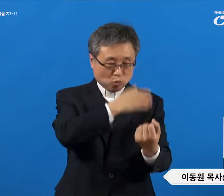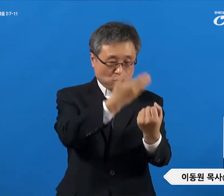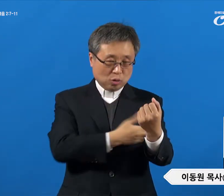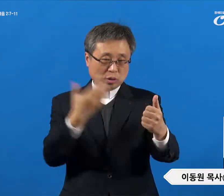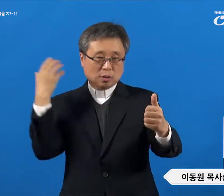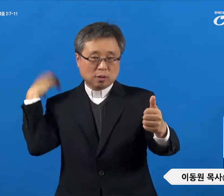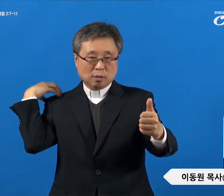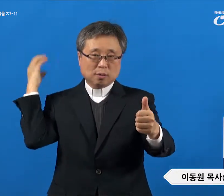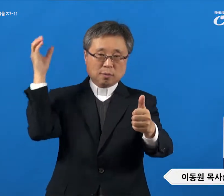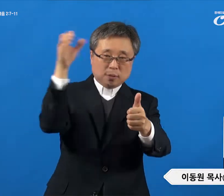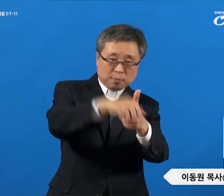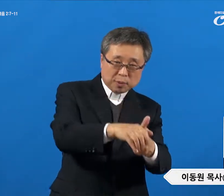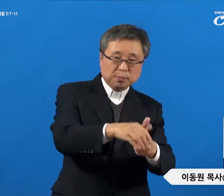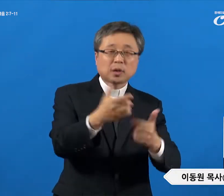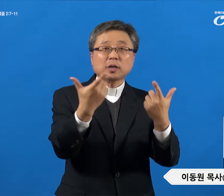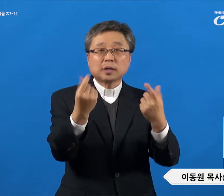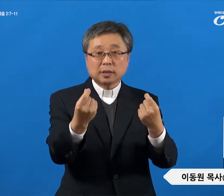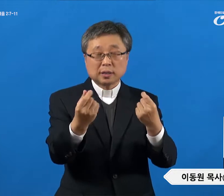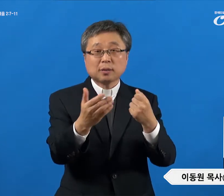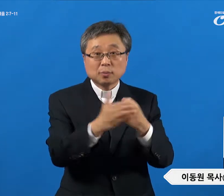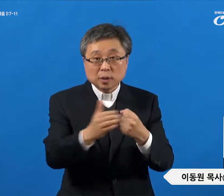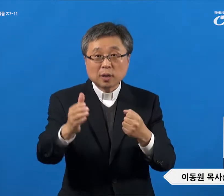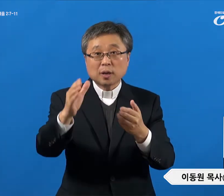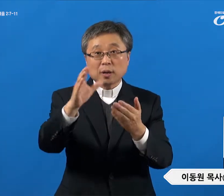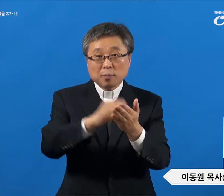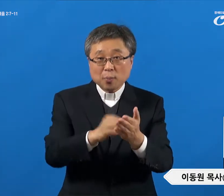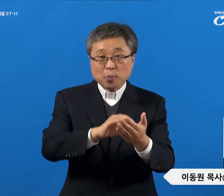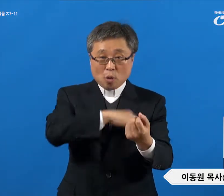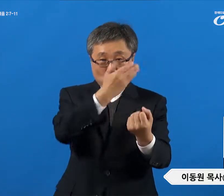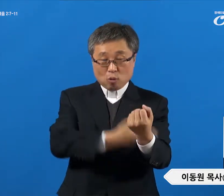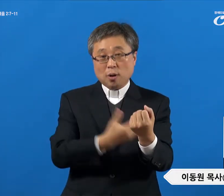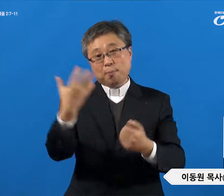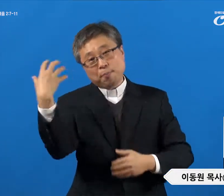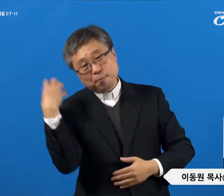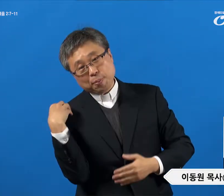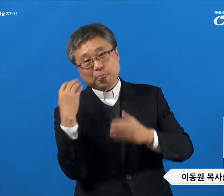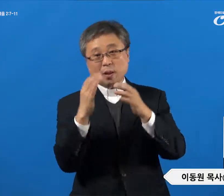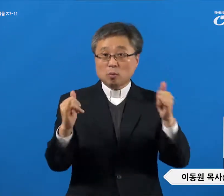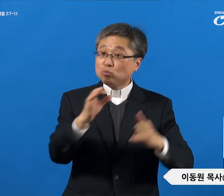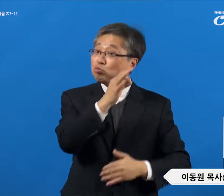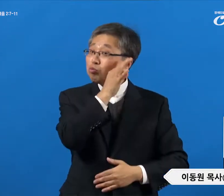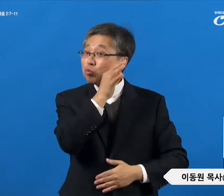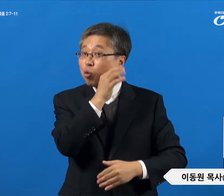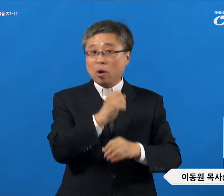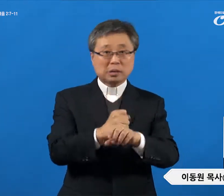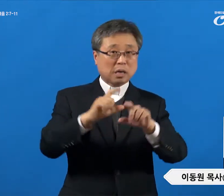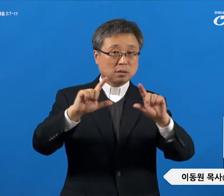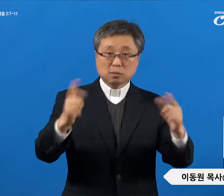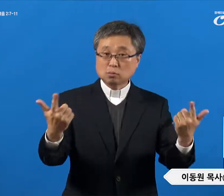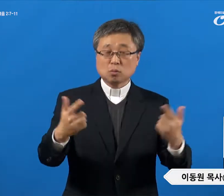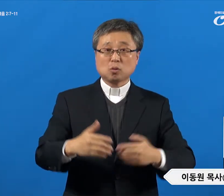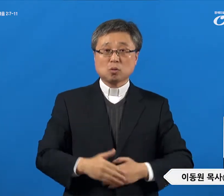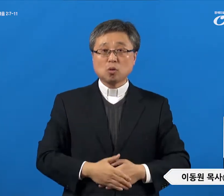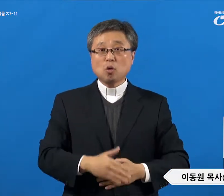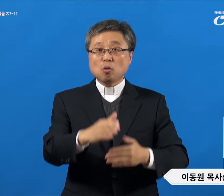맡깁니다. 그렇게 비밀의 권한을 맡은 사람은 그걸 부끄러워하지 않죠. 부끄러워하지 않아요.